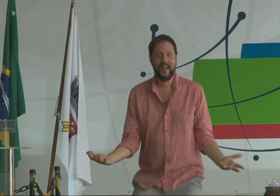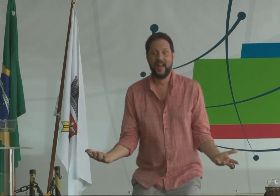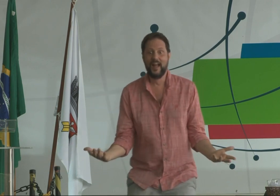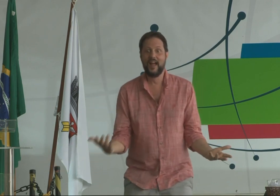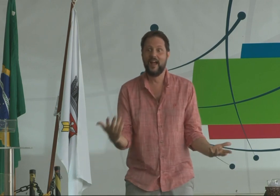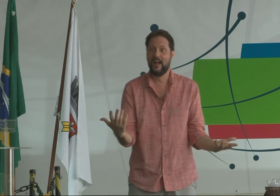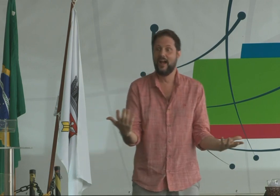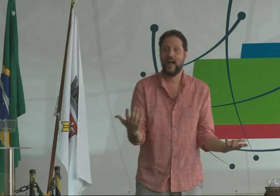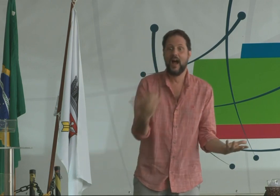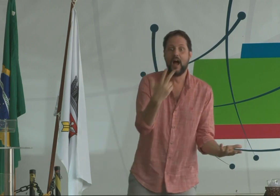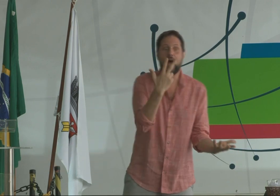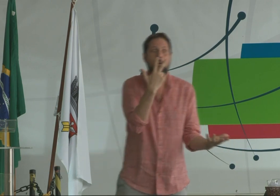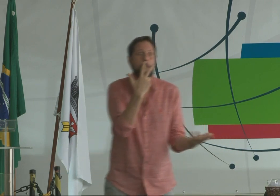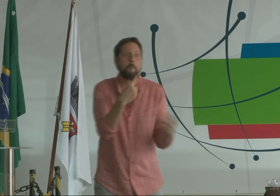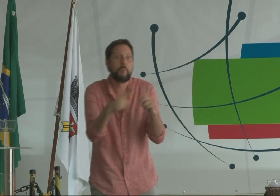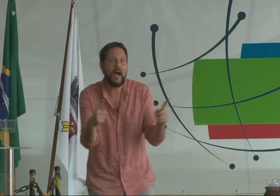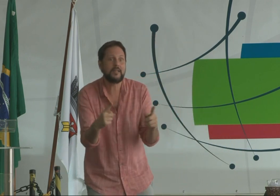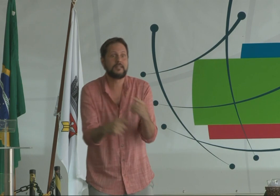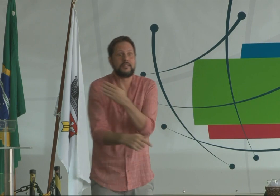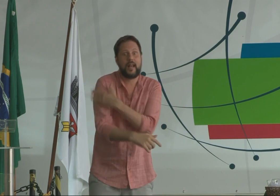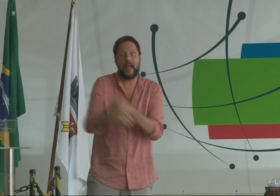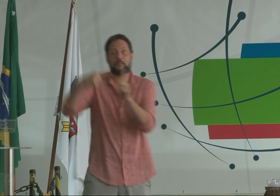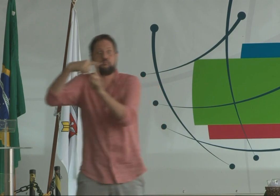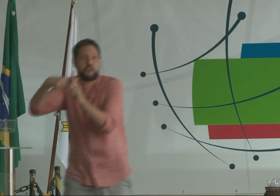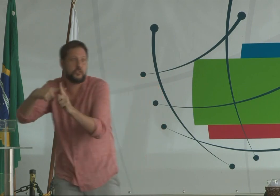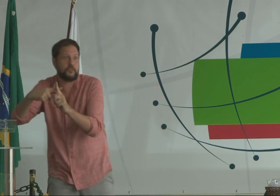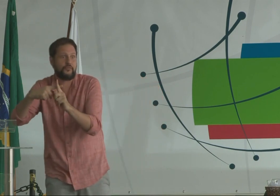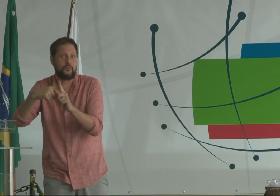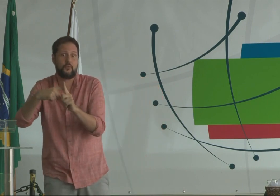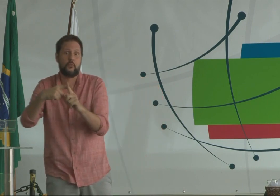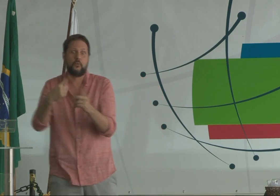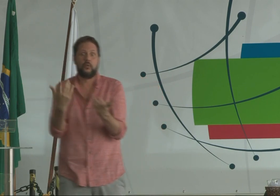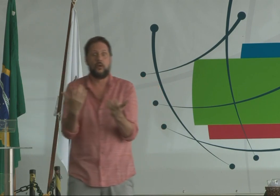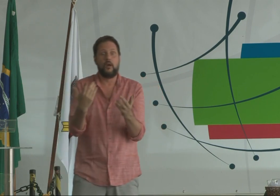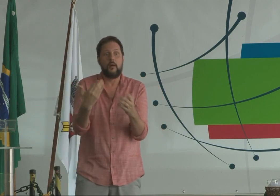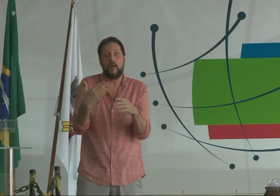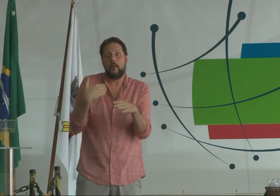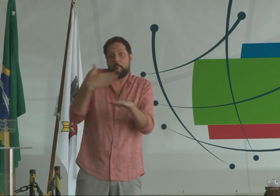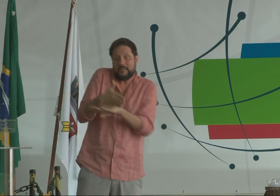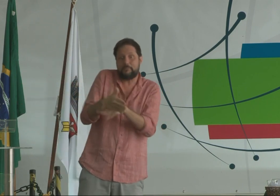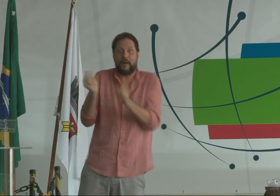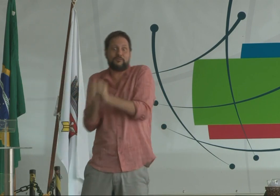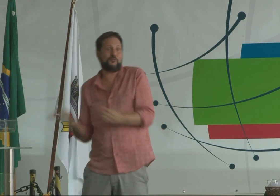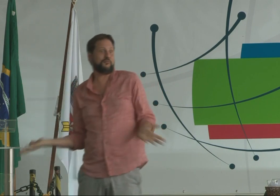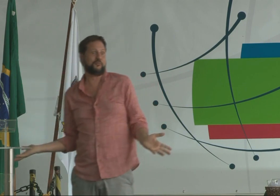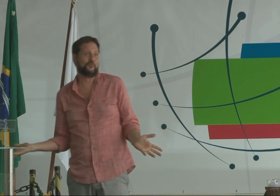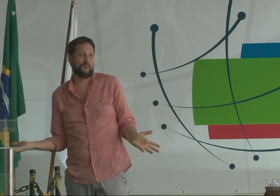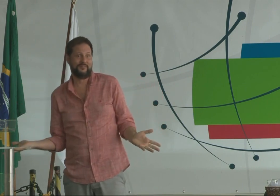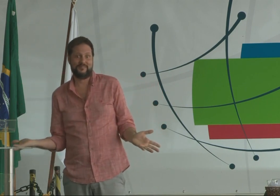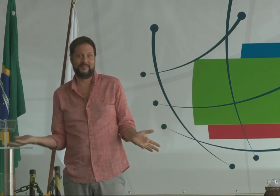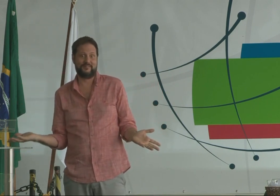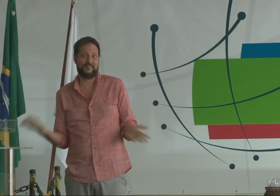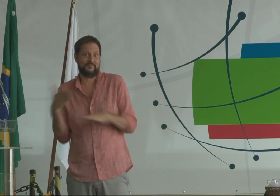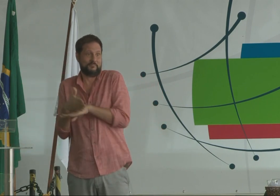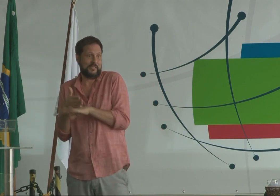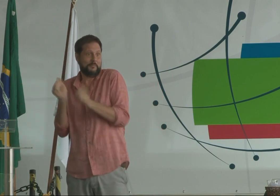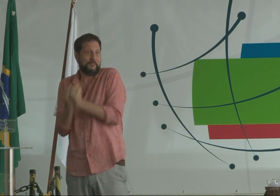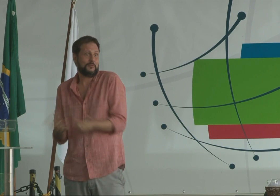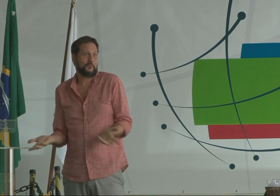A sua voz é amigo, eu fico só na ladinha, um beijo à boca, e não se estresse participando. Então, é uma forma que você está no oral, é uma